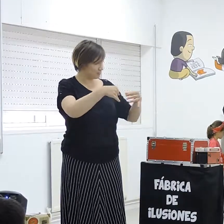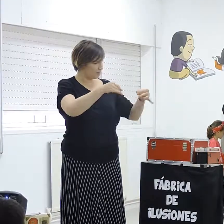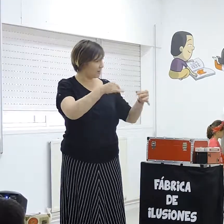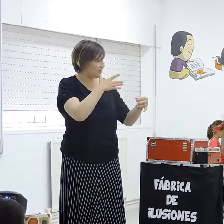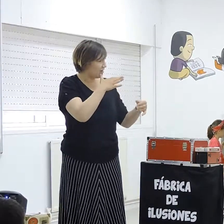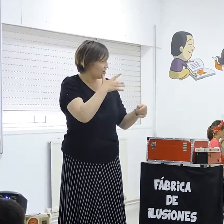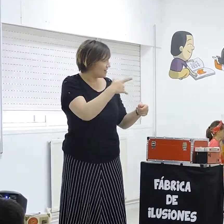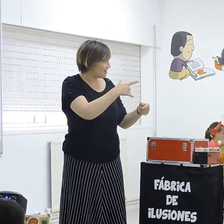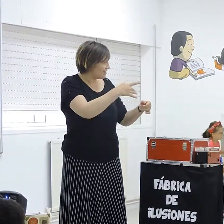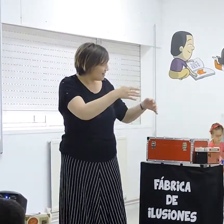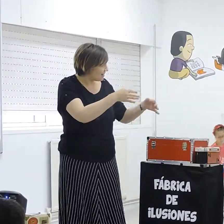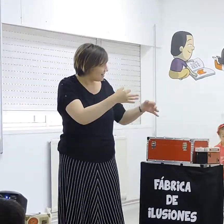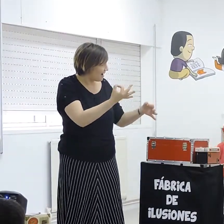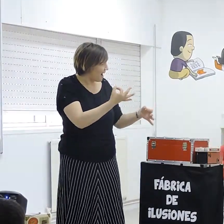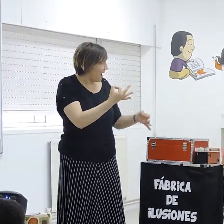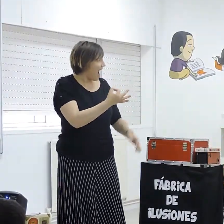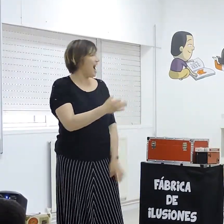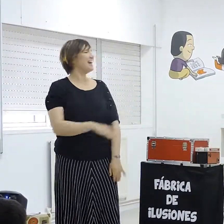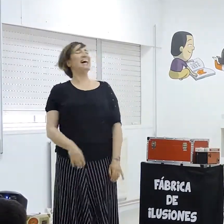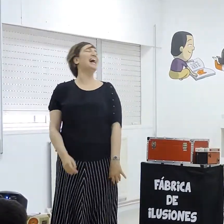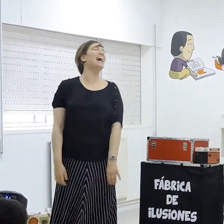Carlos. ¿Quién me da?